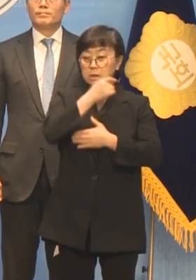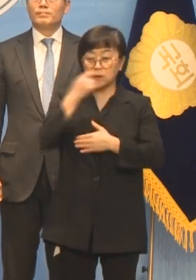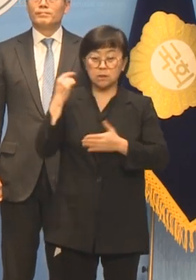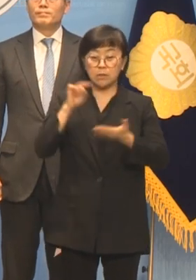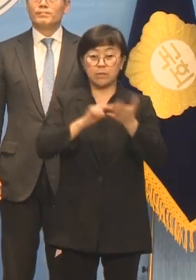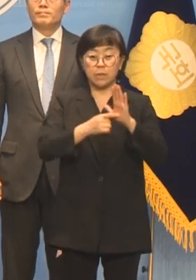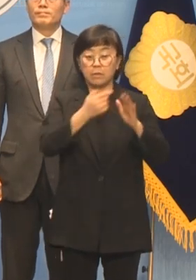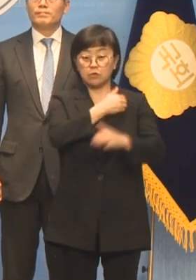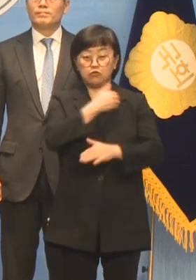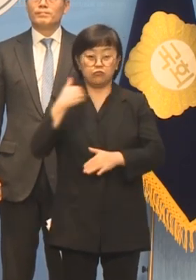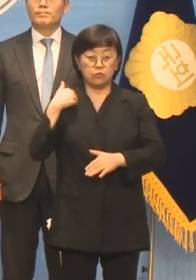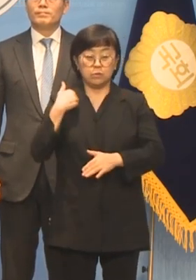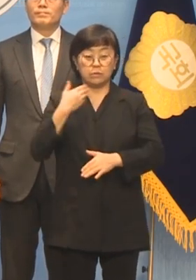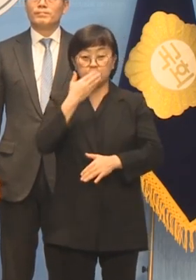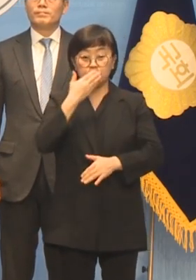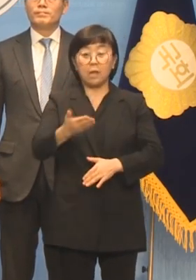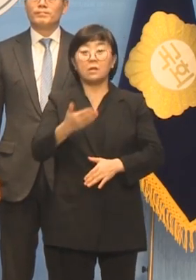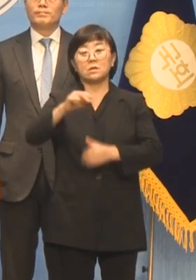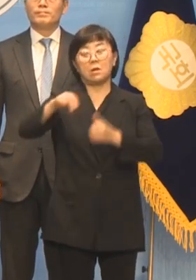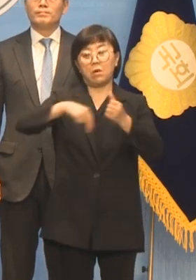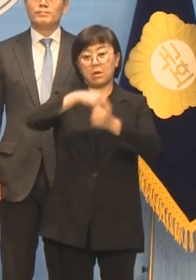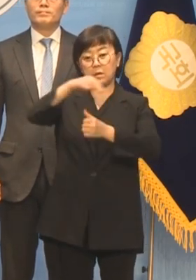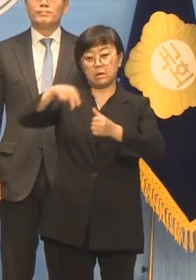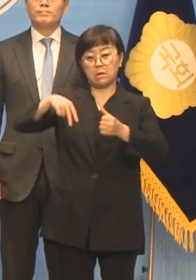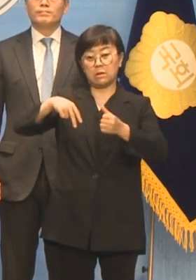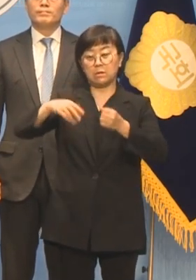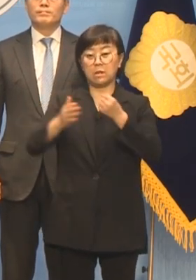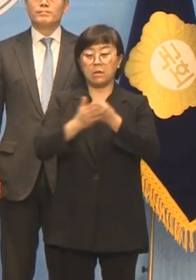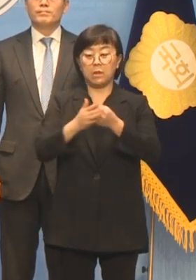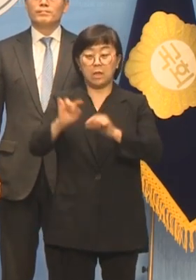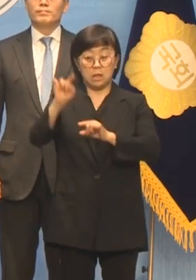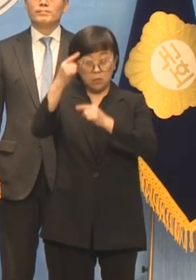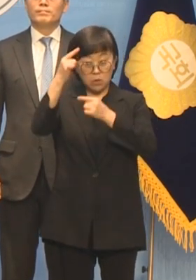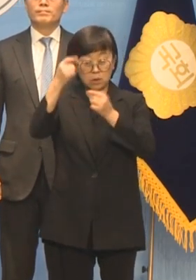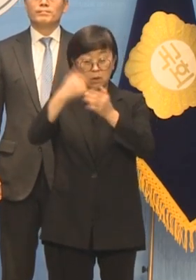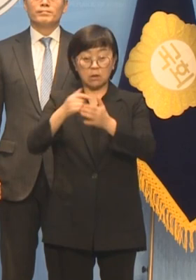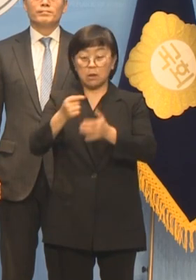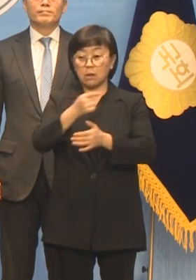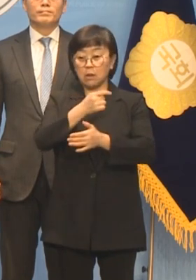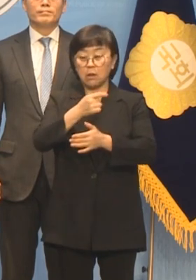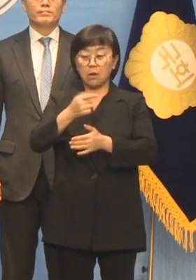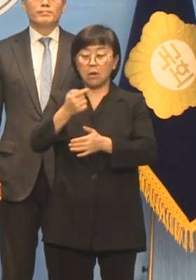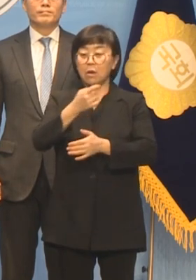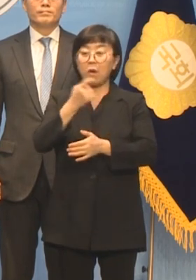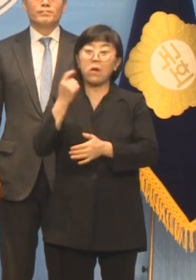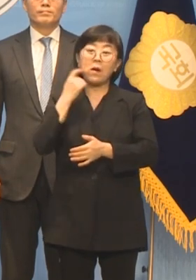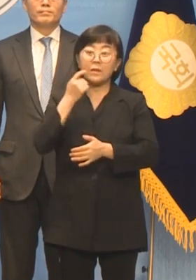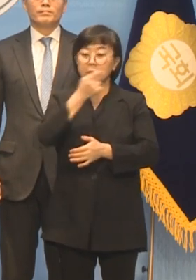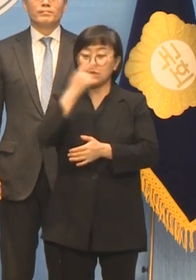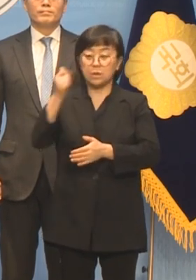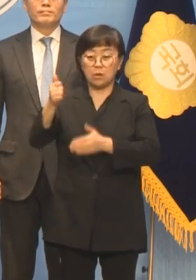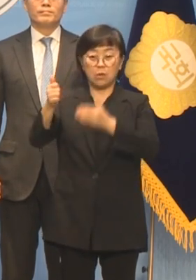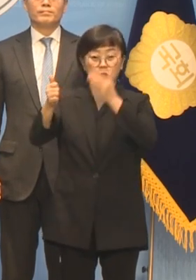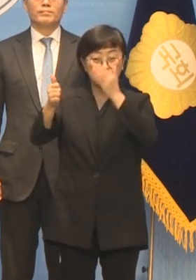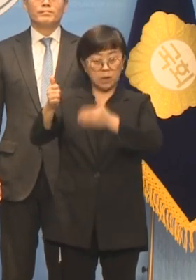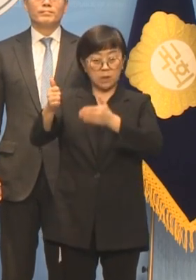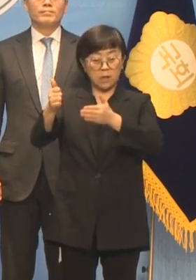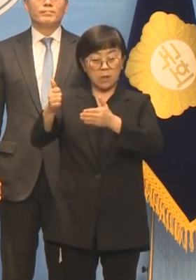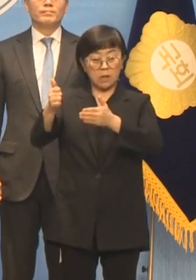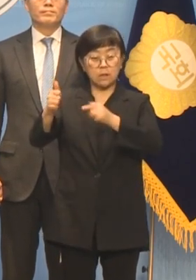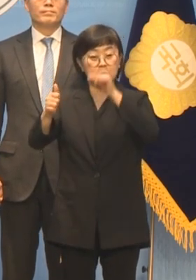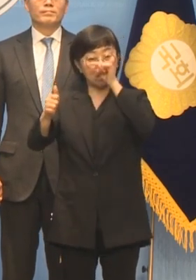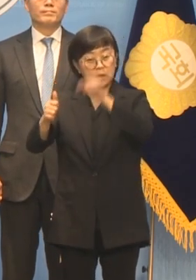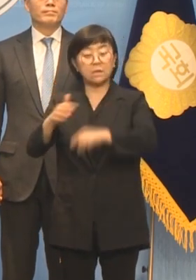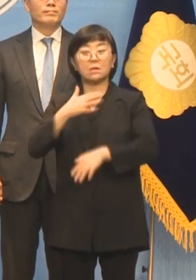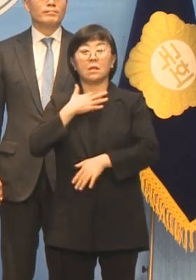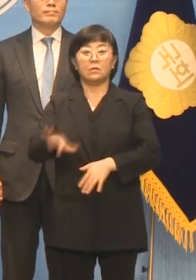증거로도 충분히 입증할 수 있는 상황이었으므로 이모 씨에게 위증을 부탁하거나 교사하거나 할 상황이